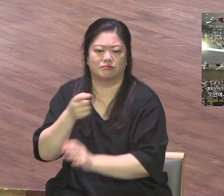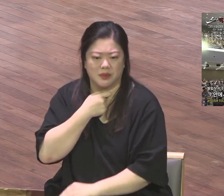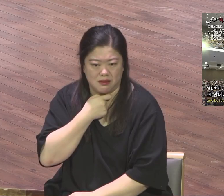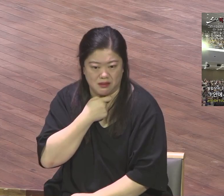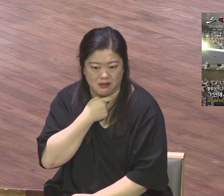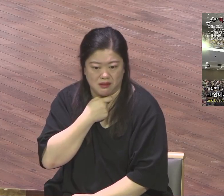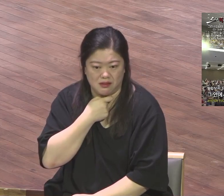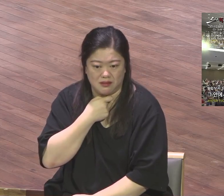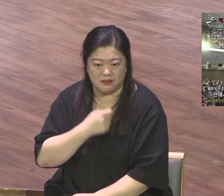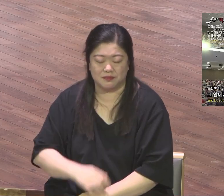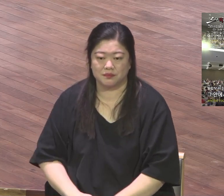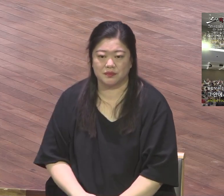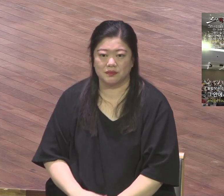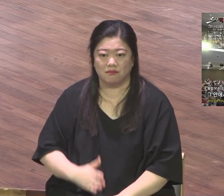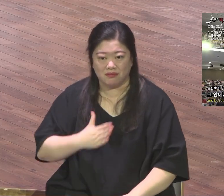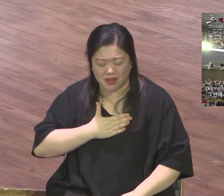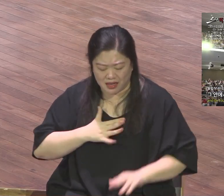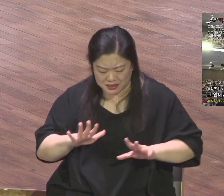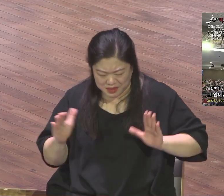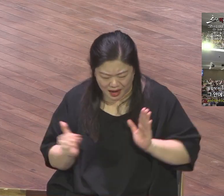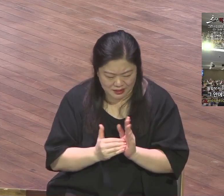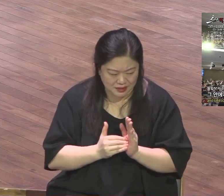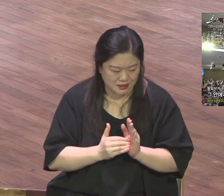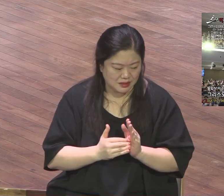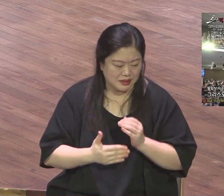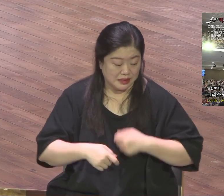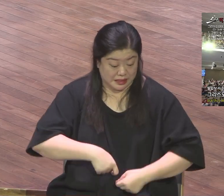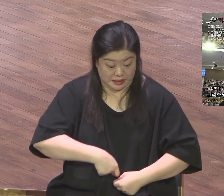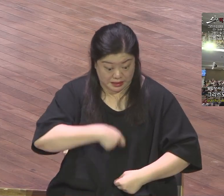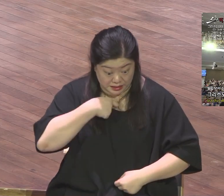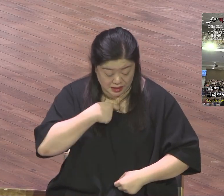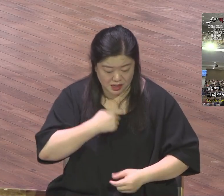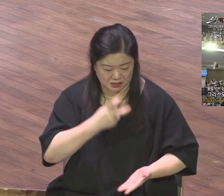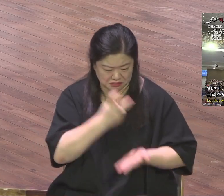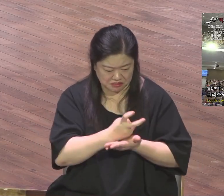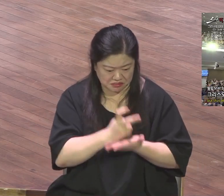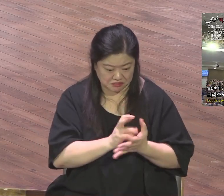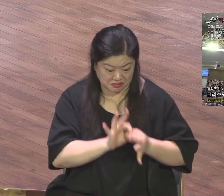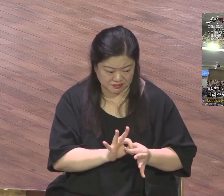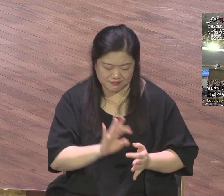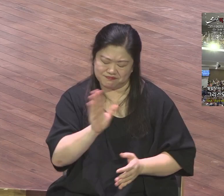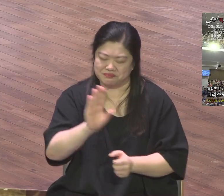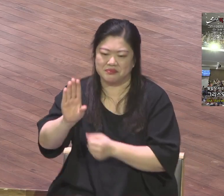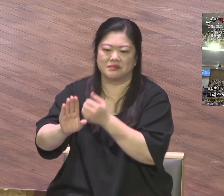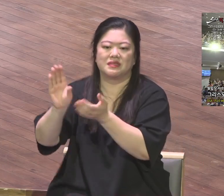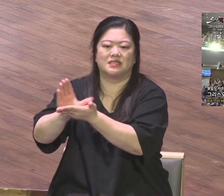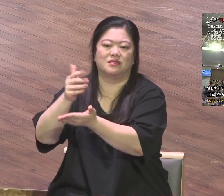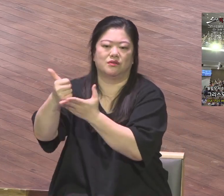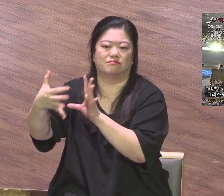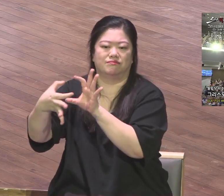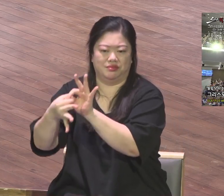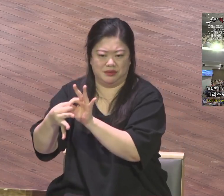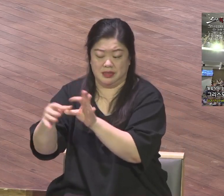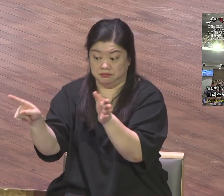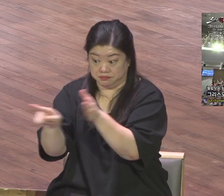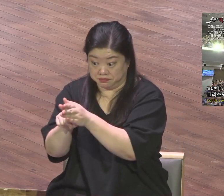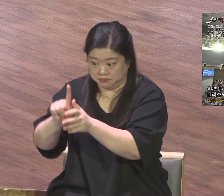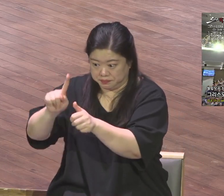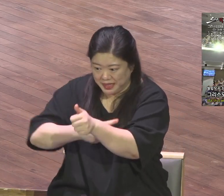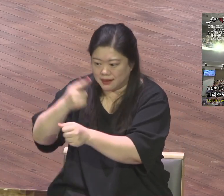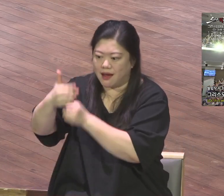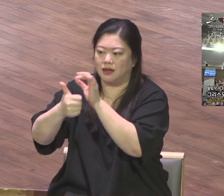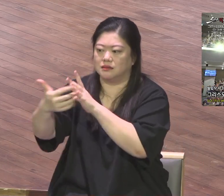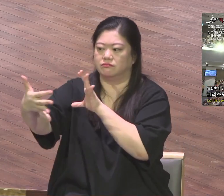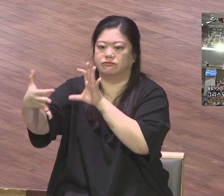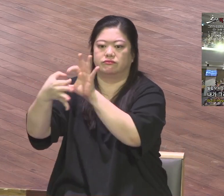내가 가진 은은 율법에서 난 것이 아니요 오직 그리스도를 믿음으로 말미암은 것이니, 곧 믿음으로